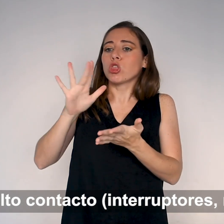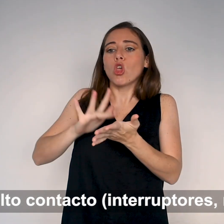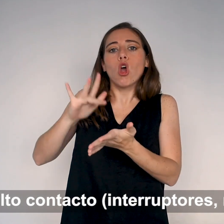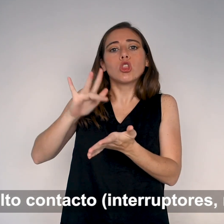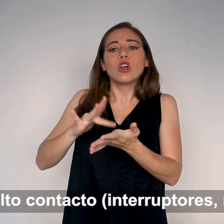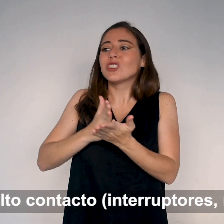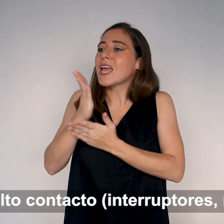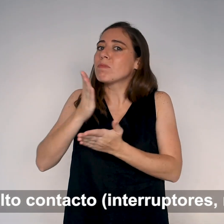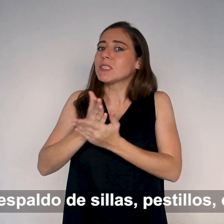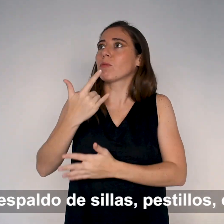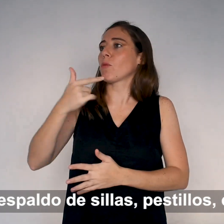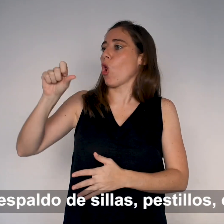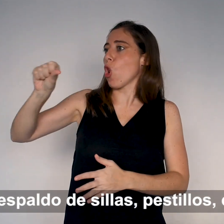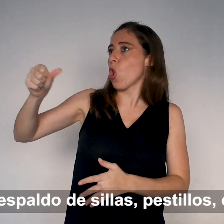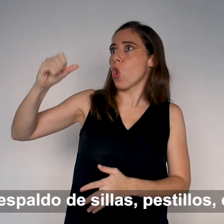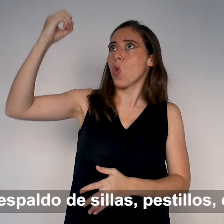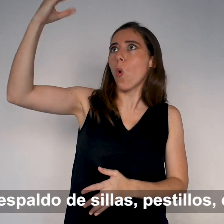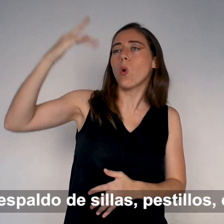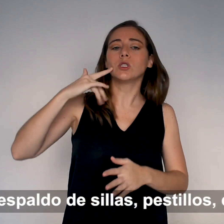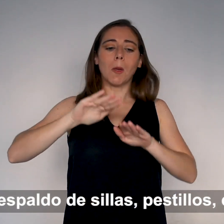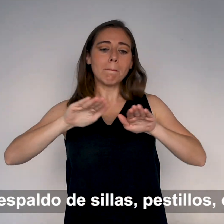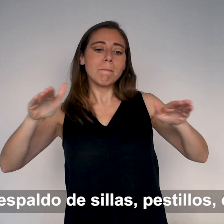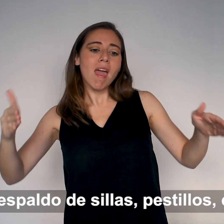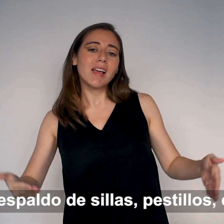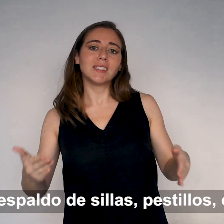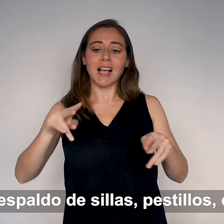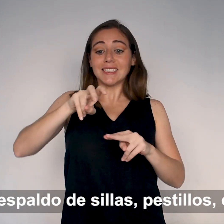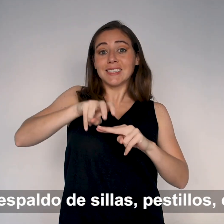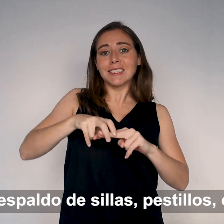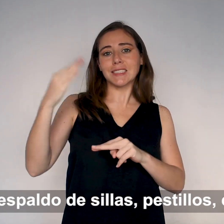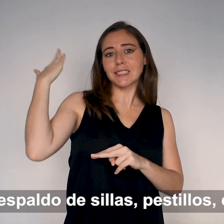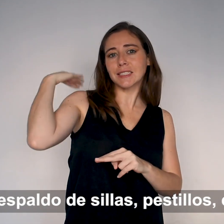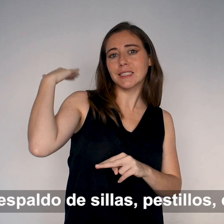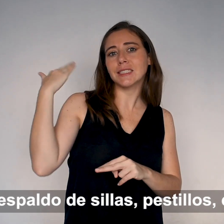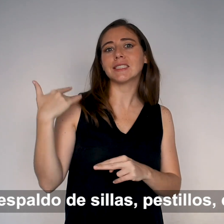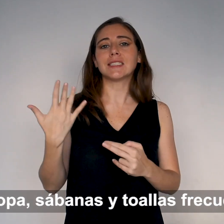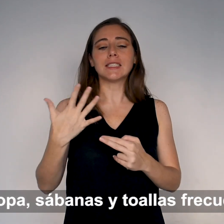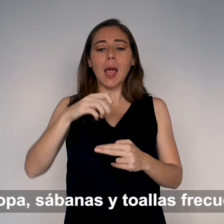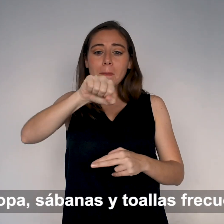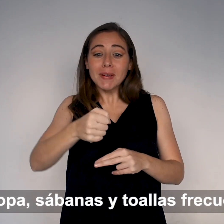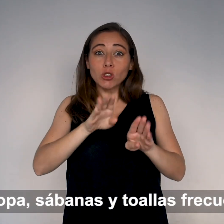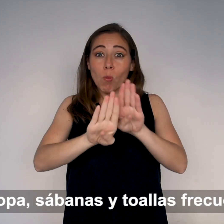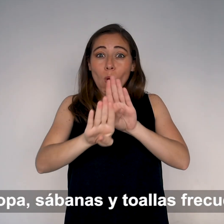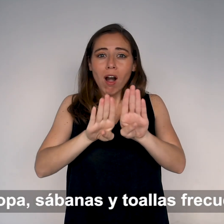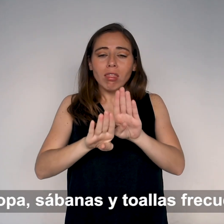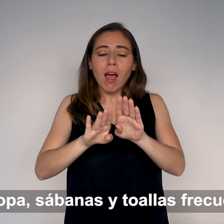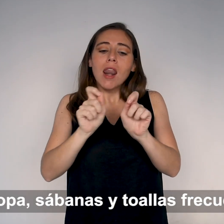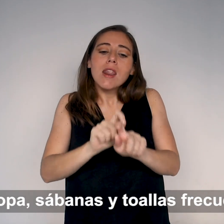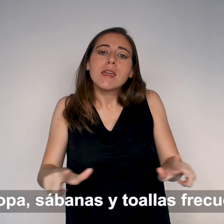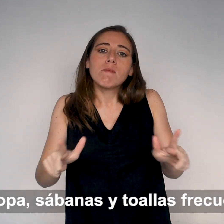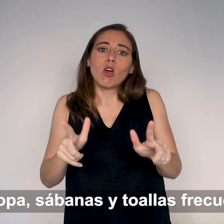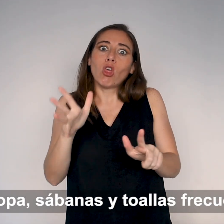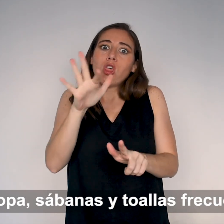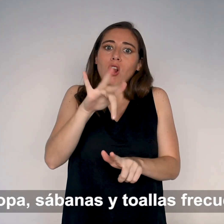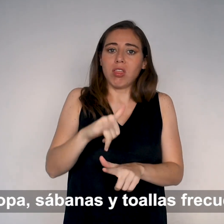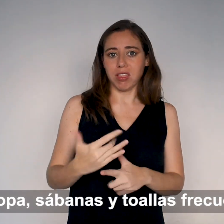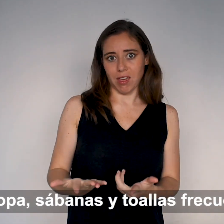mesas, respaldo de sillas, pestillos, etc. Lavar ropa, sábanas y toallas frecuentemente.